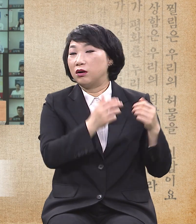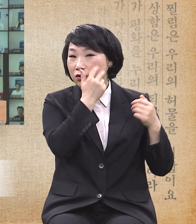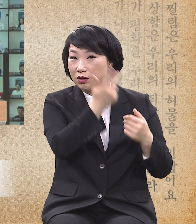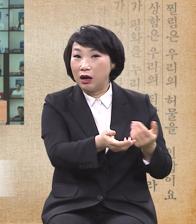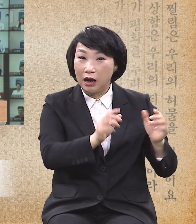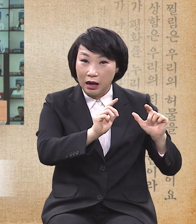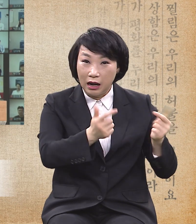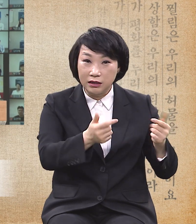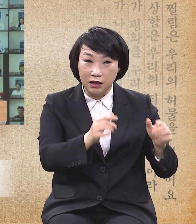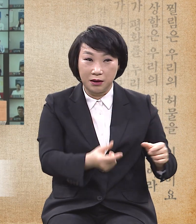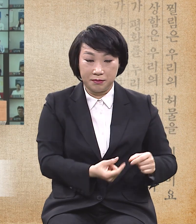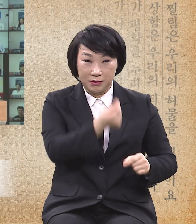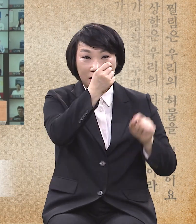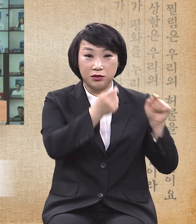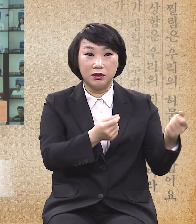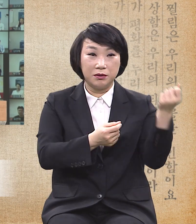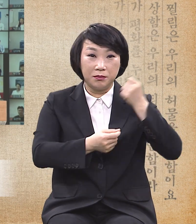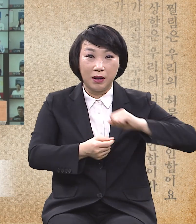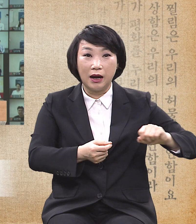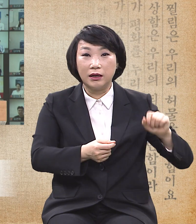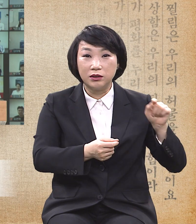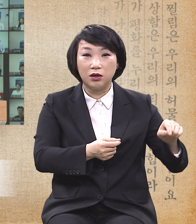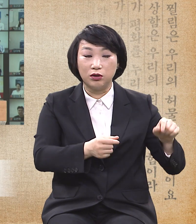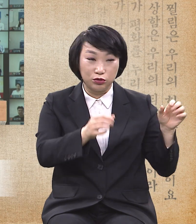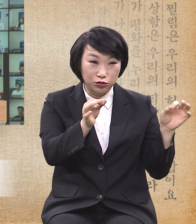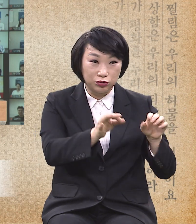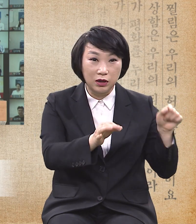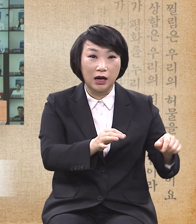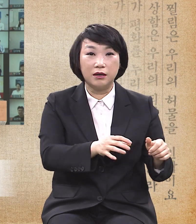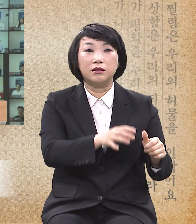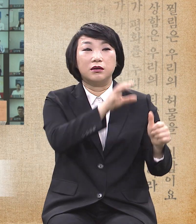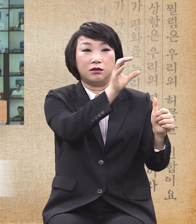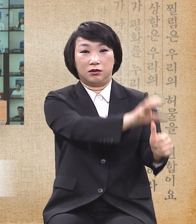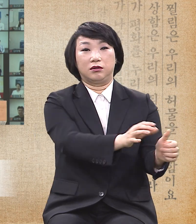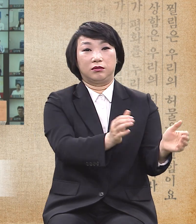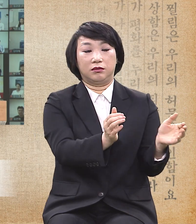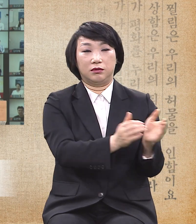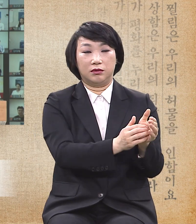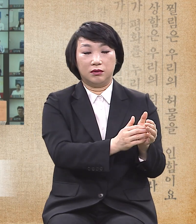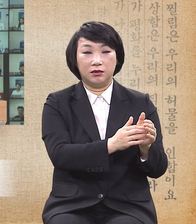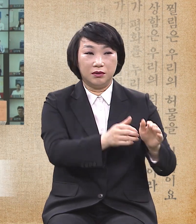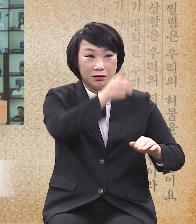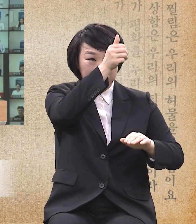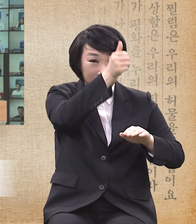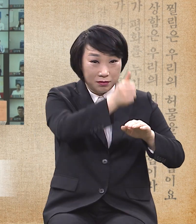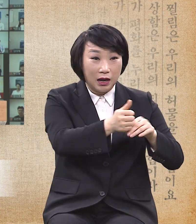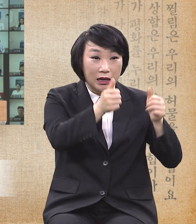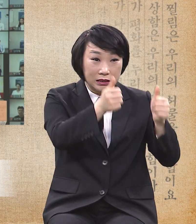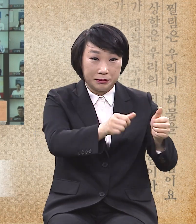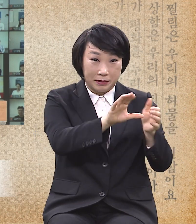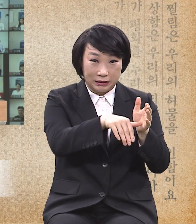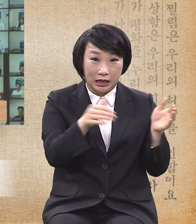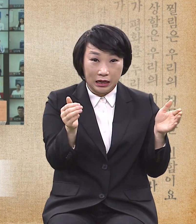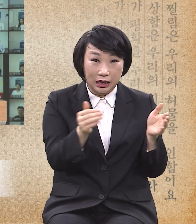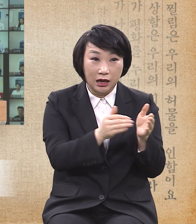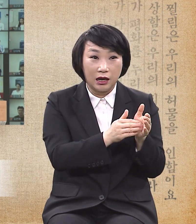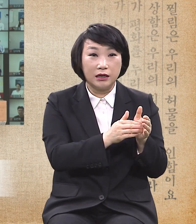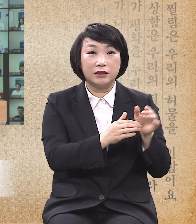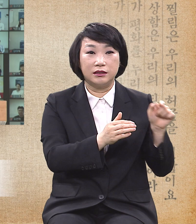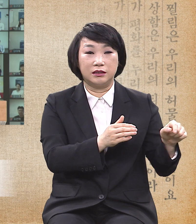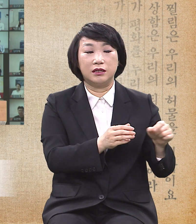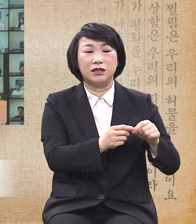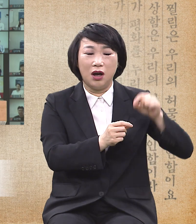즉시 이 반역을 순간에 저지하시고 큰 날의 심판까지